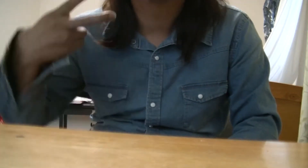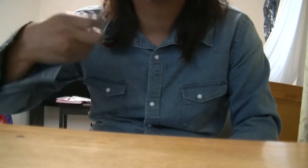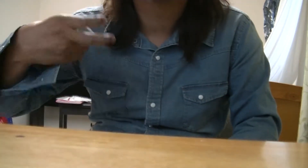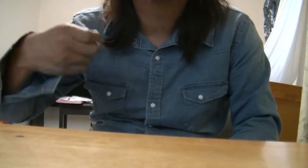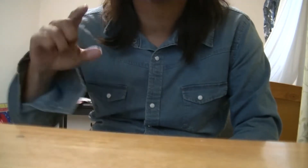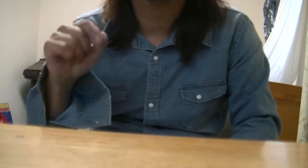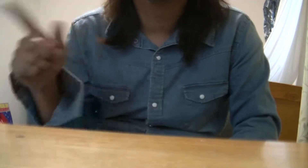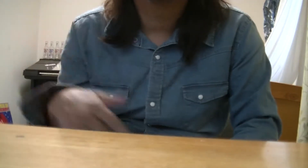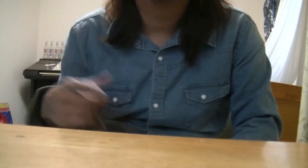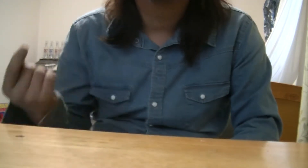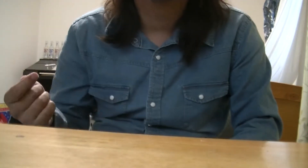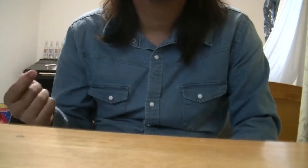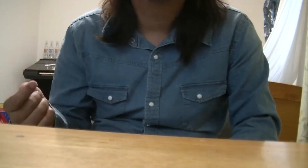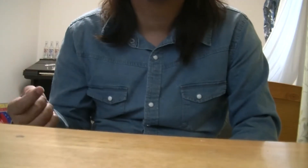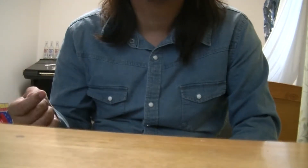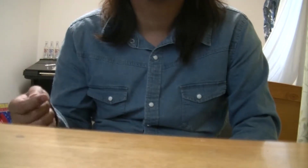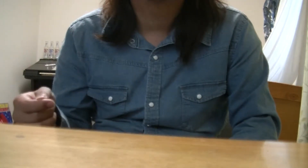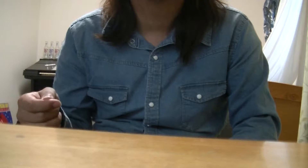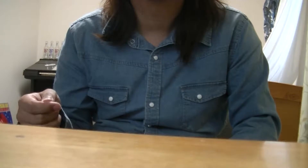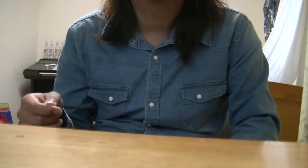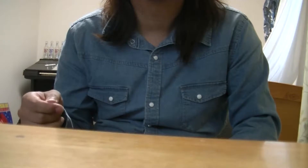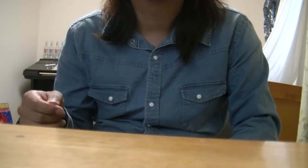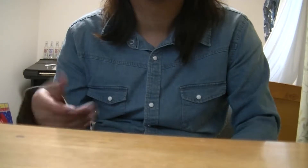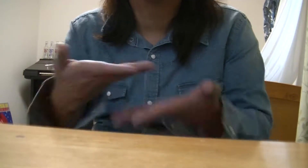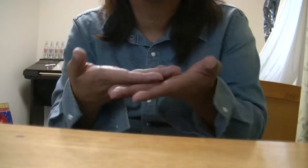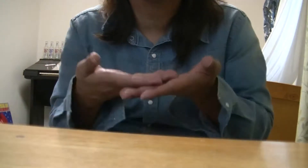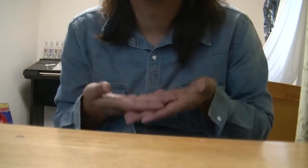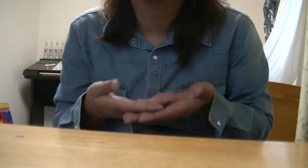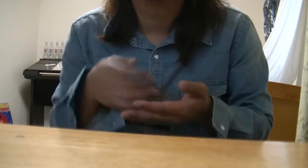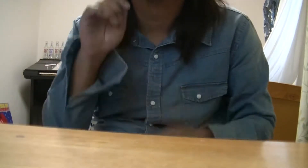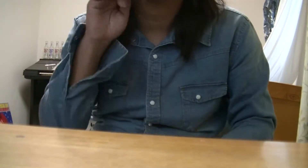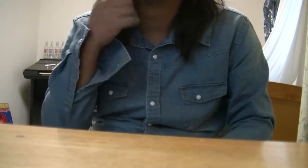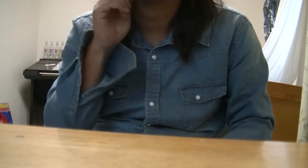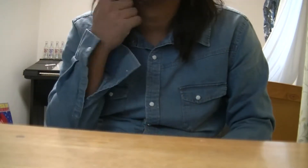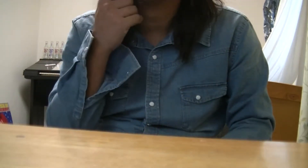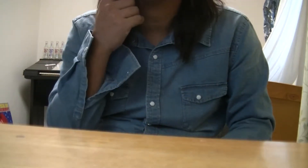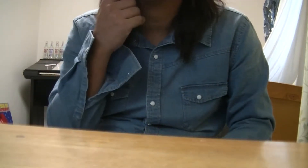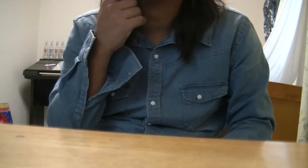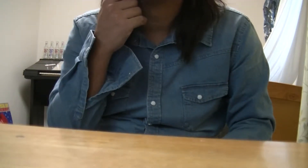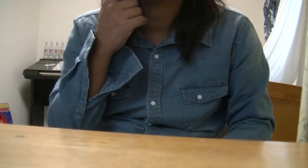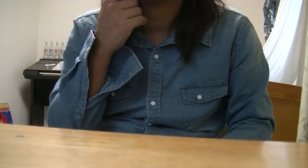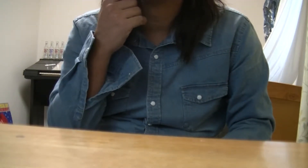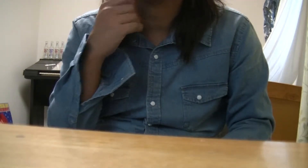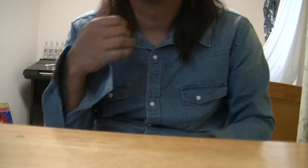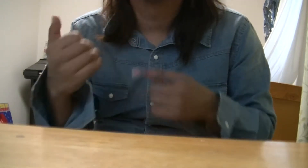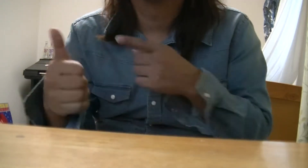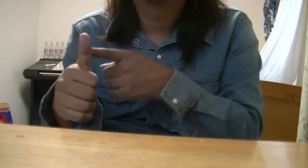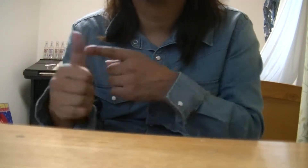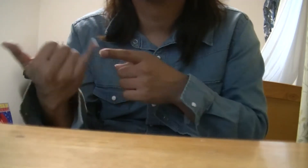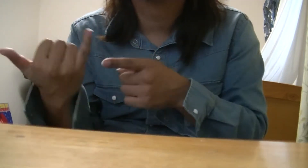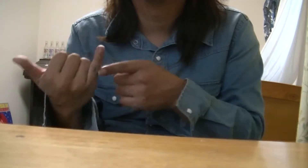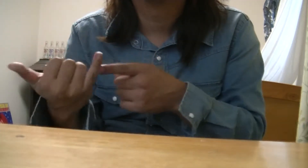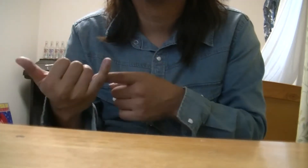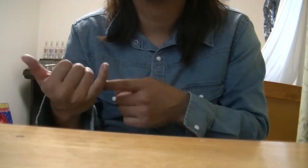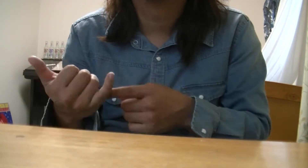20% のどこの社会でも承認されたことがなかった彼ら彼女たちの力によって